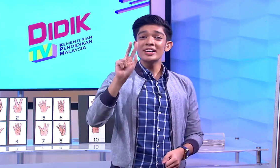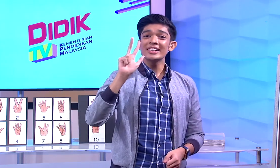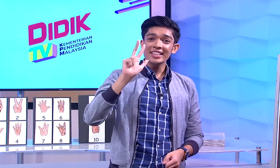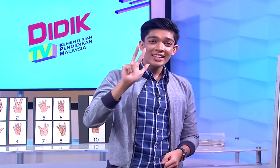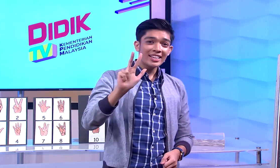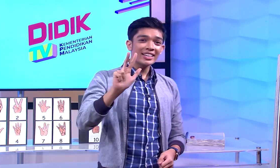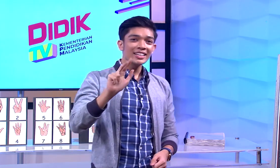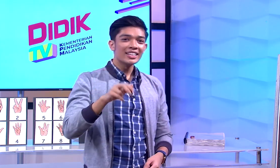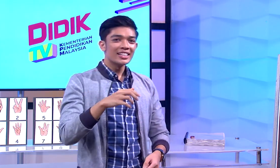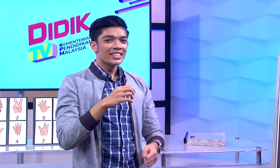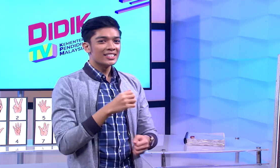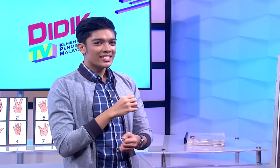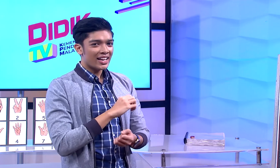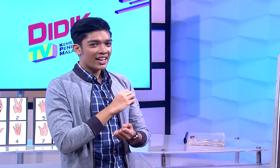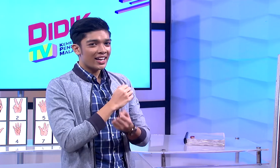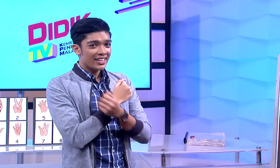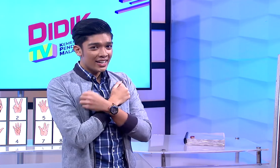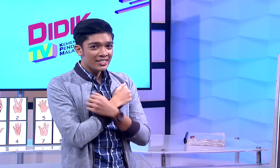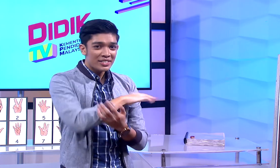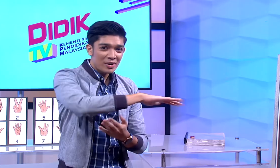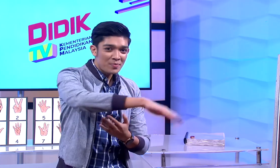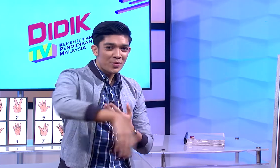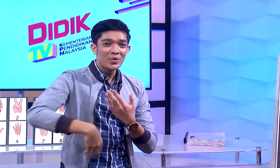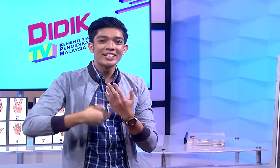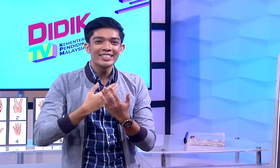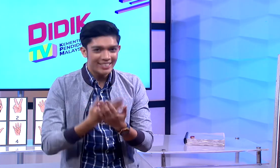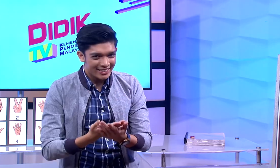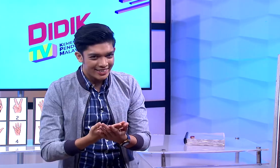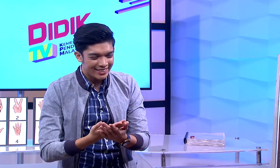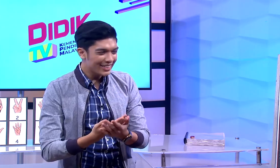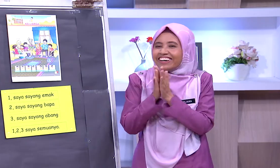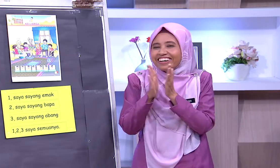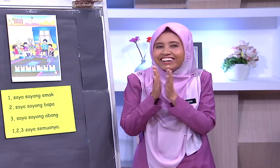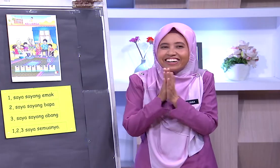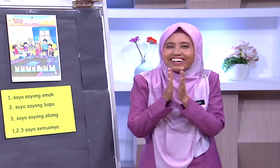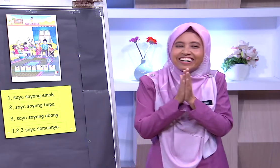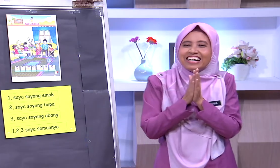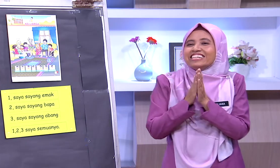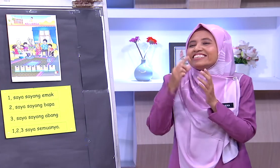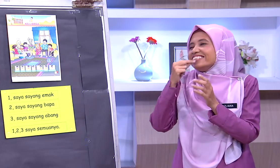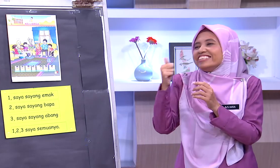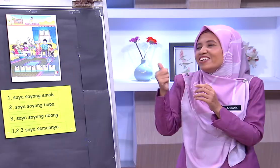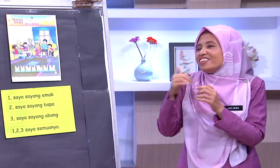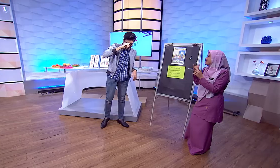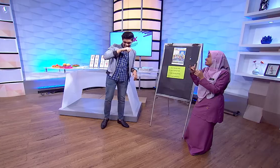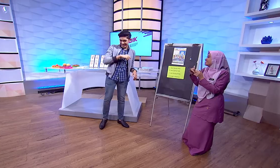123 sayang semuanya itu dia Allah majunya